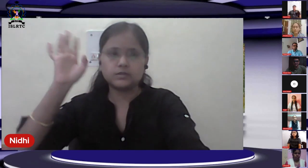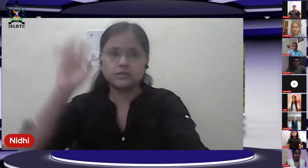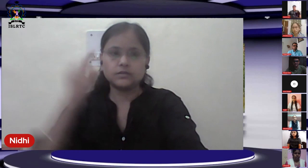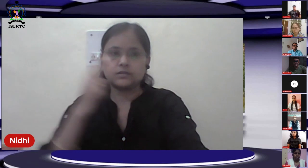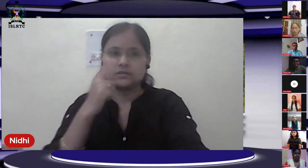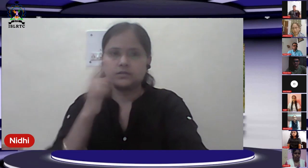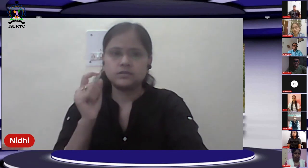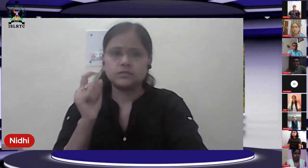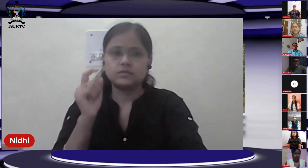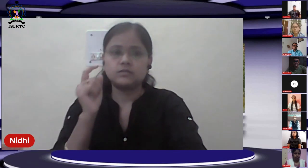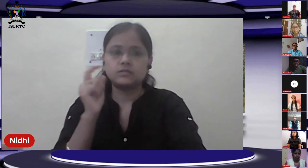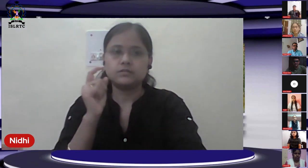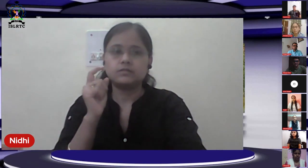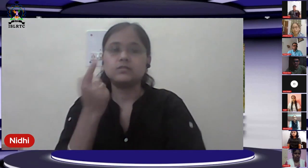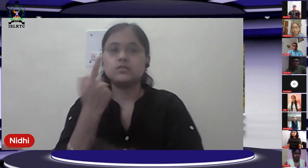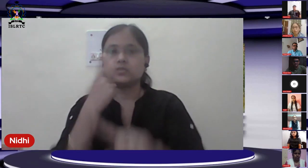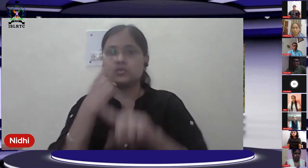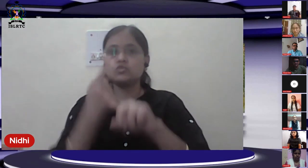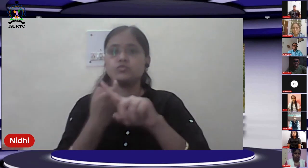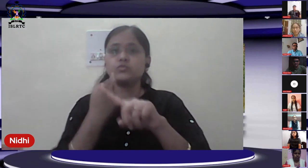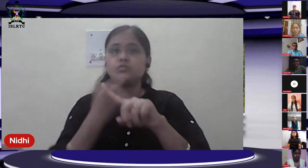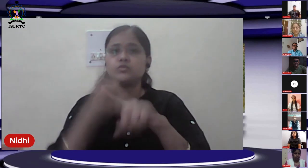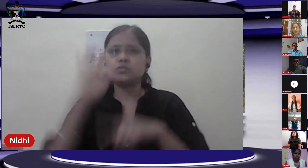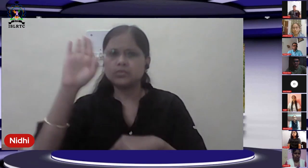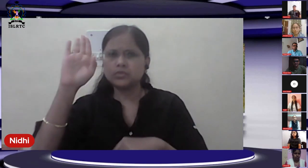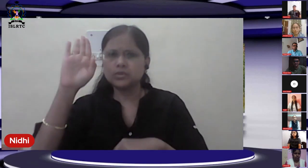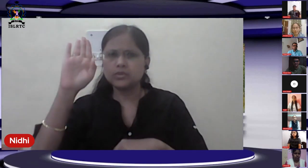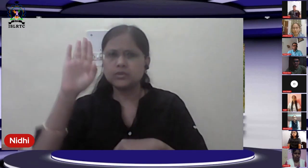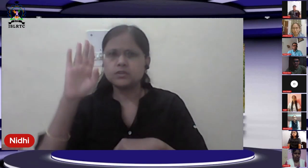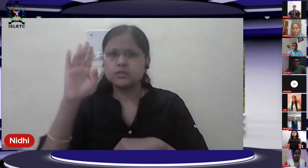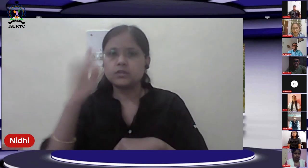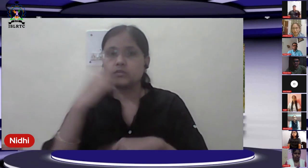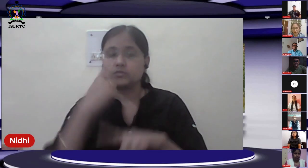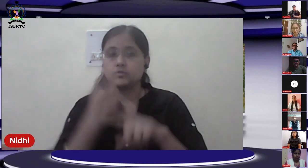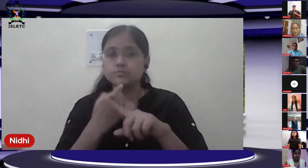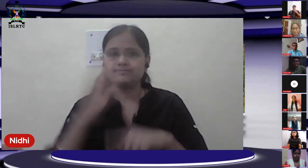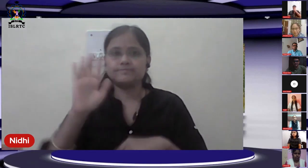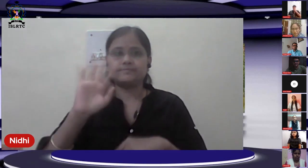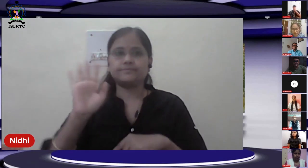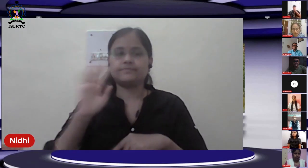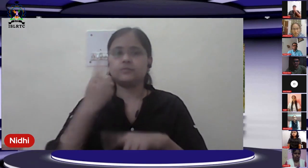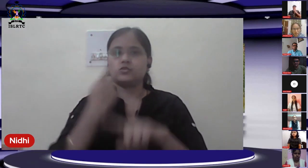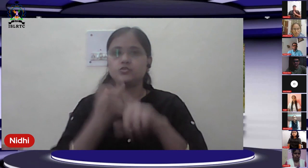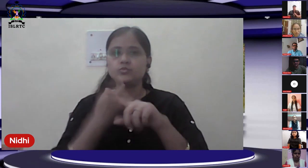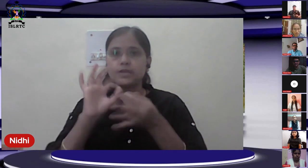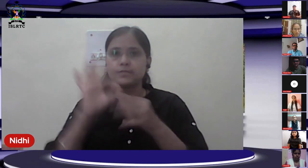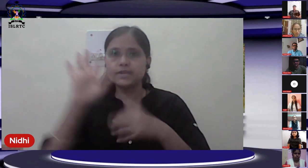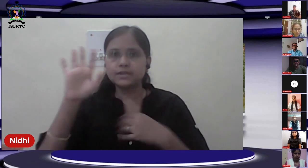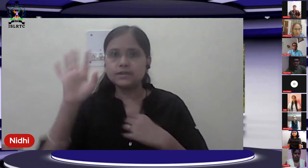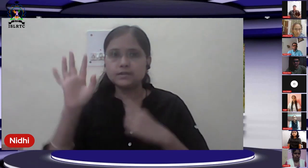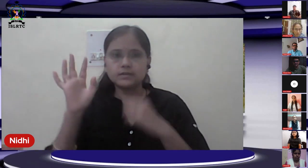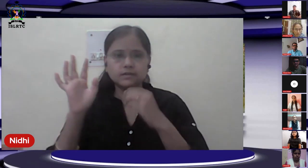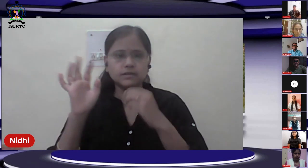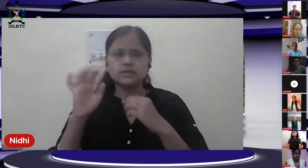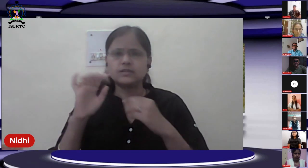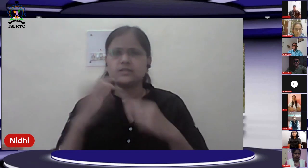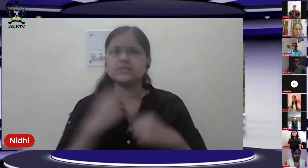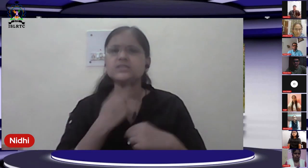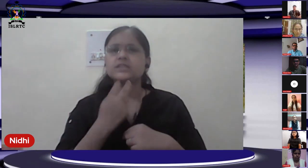शारीरिक जो उनको कष्ट थे उससे उन्हें फायदा भी मिला है। खुशबू एक मिनट, किसी का